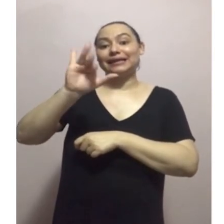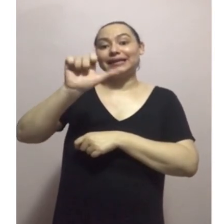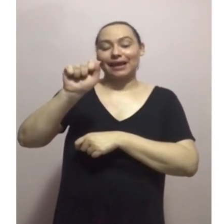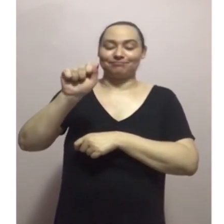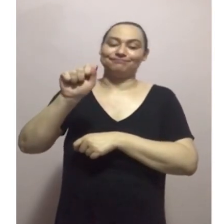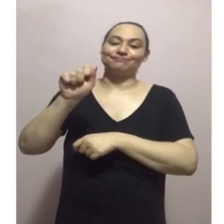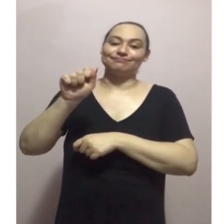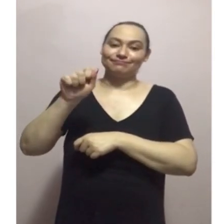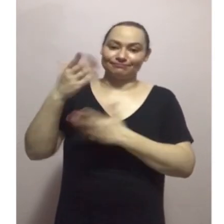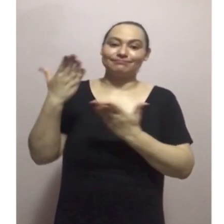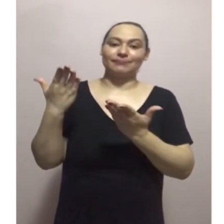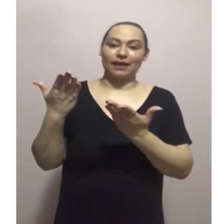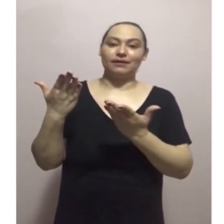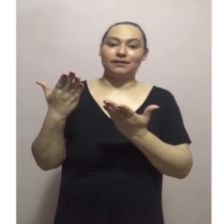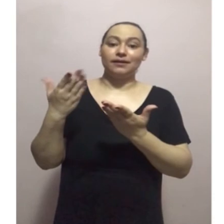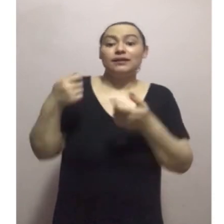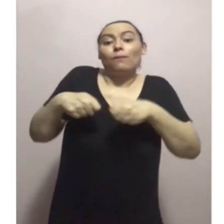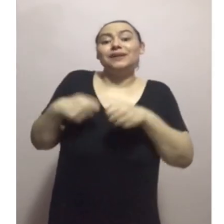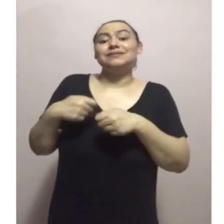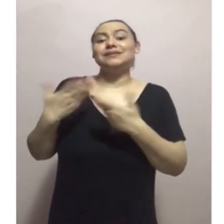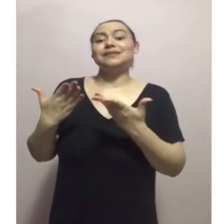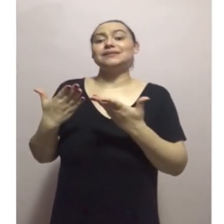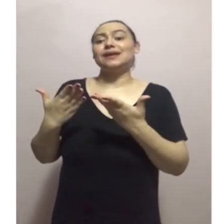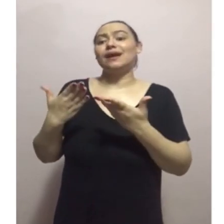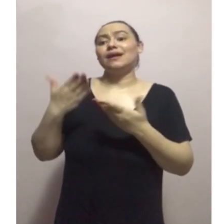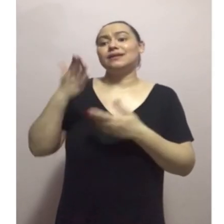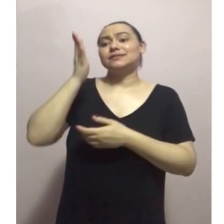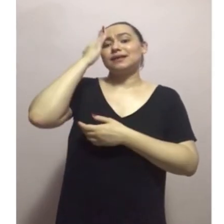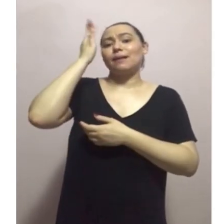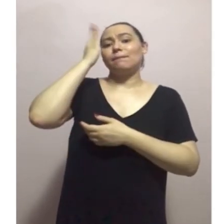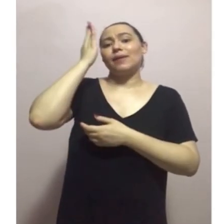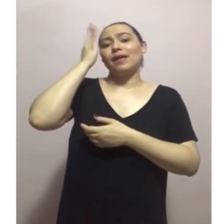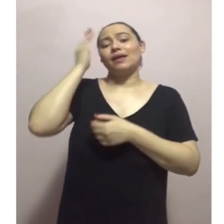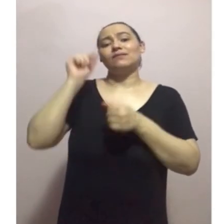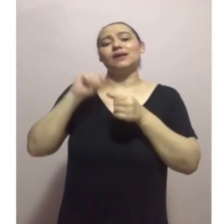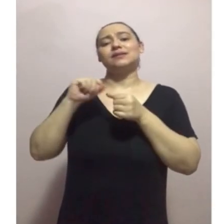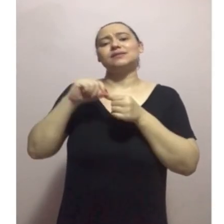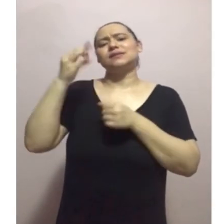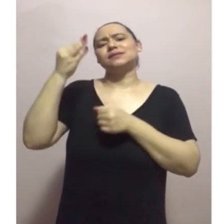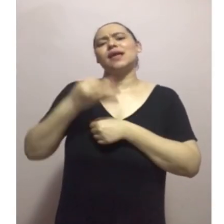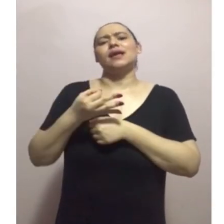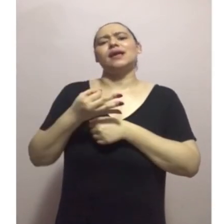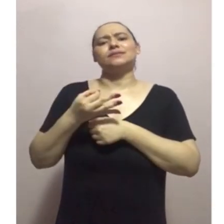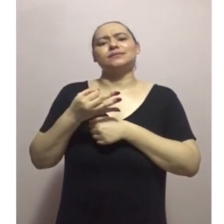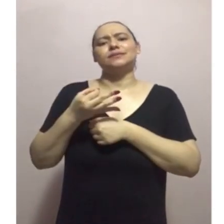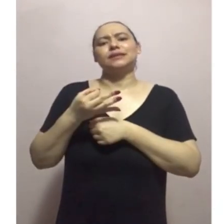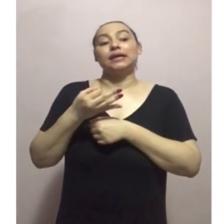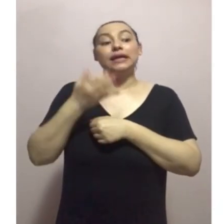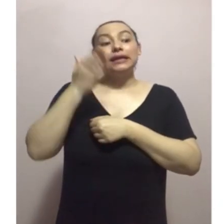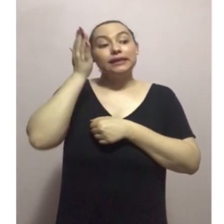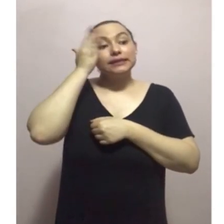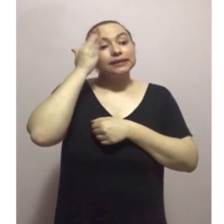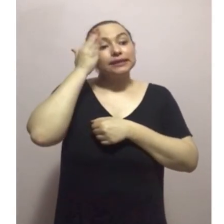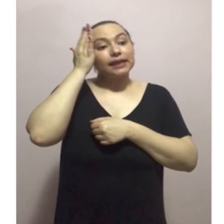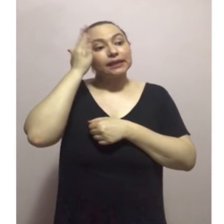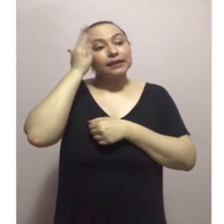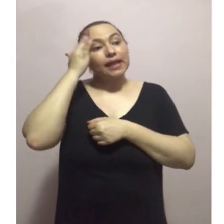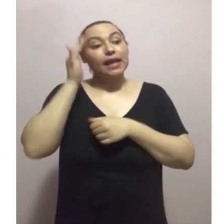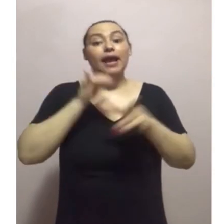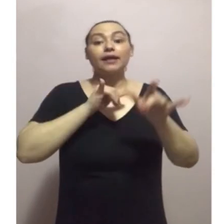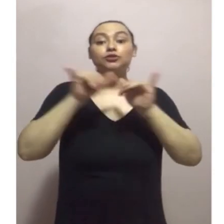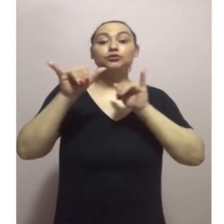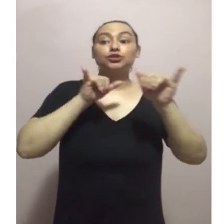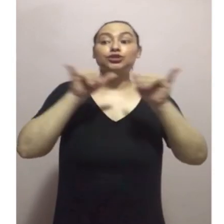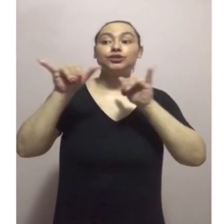gente precisa ter um bom senso, né, de ao mesmo tempo que acompanhar esses